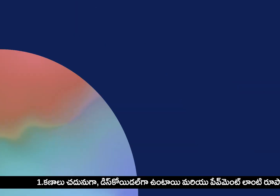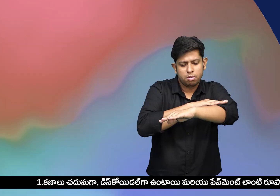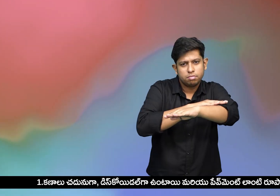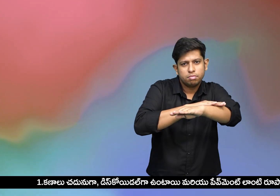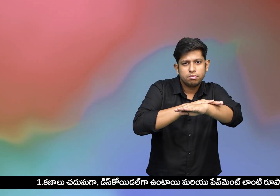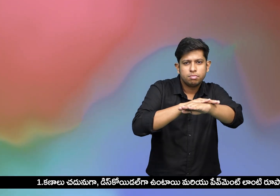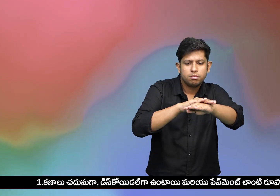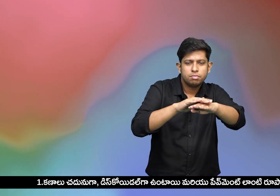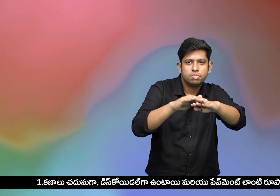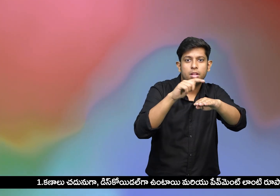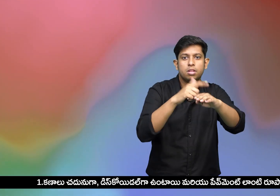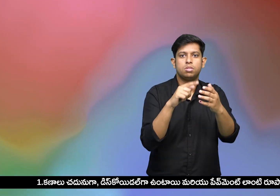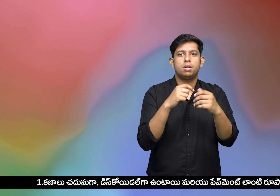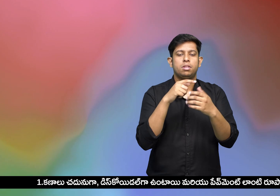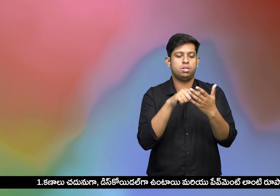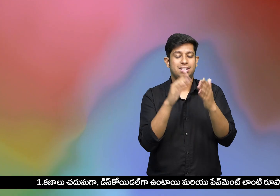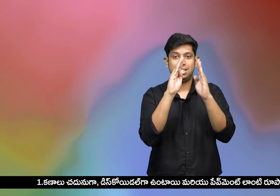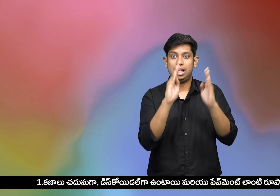లాంటి రూపాన్ని ఏర్పరుస్తాయి.